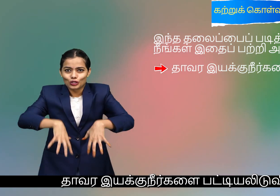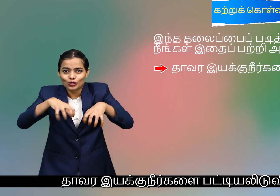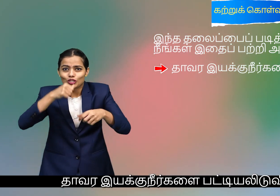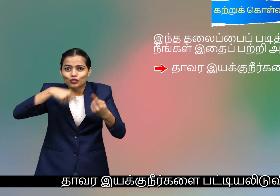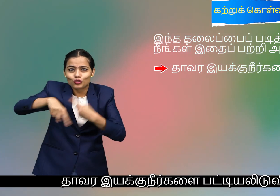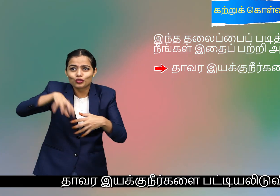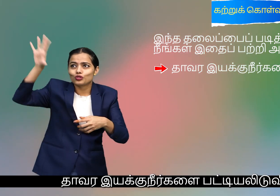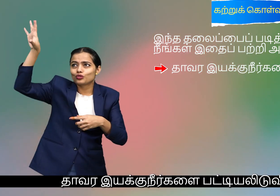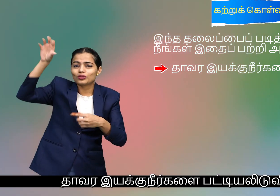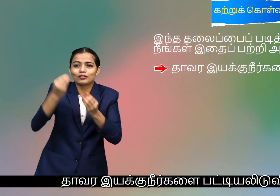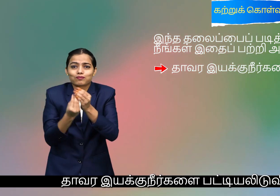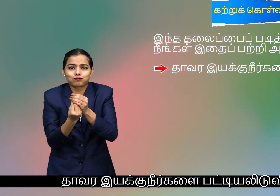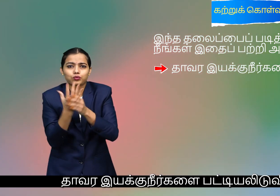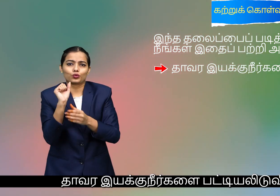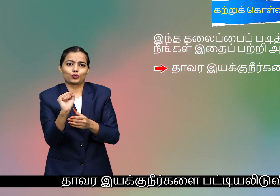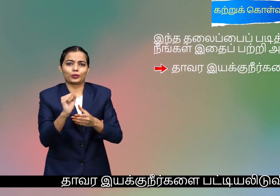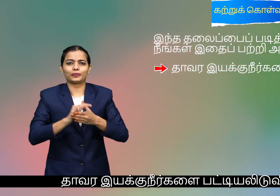பட்டியலிடுவீர்கள்.